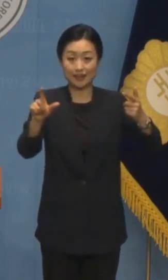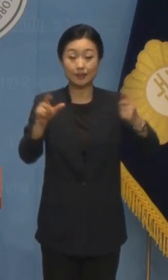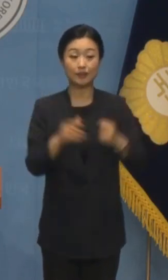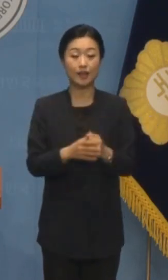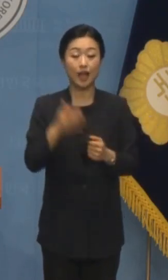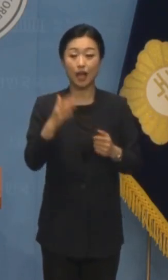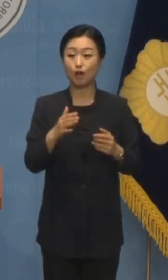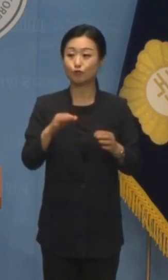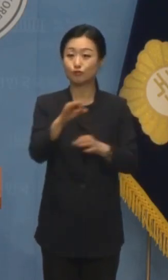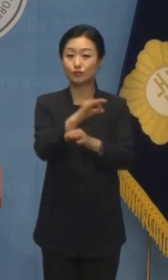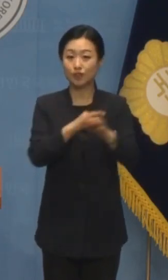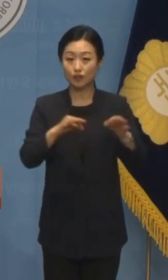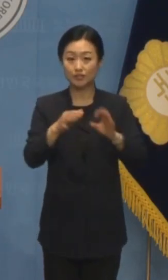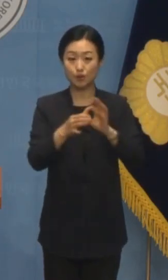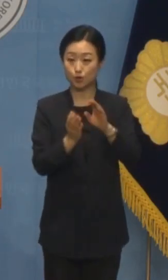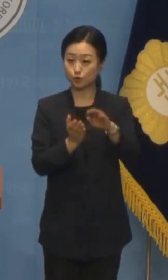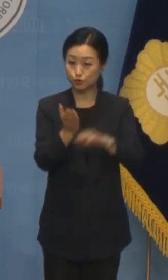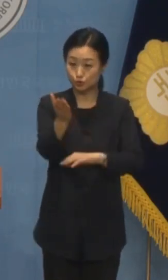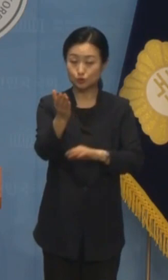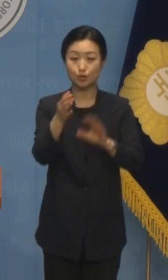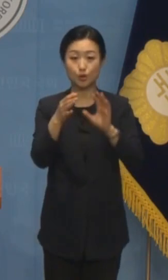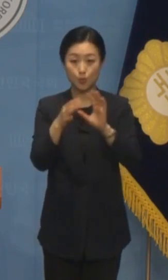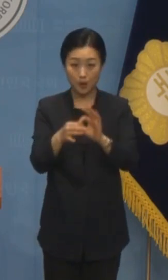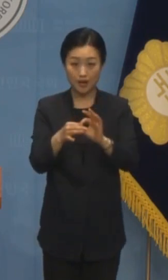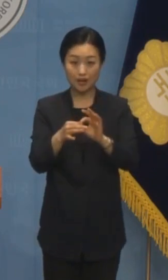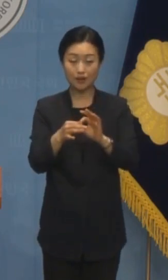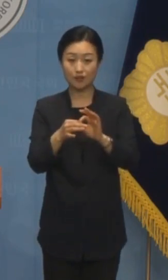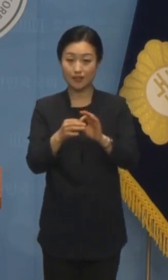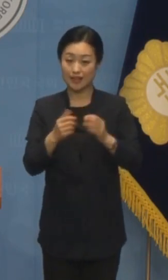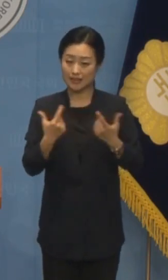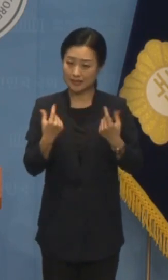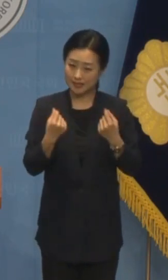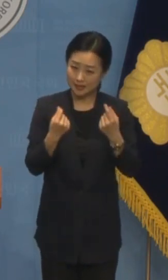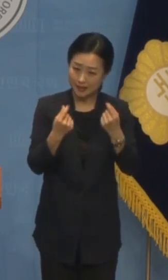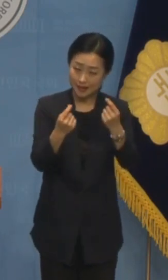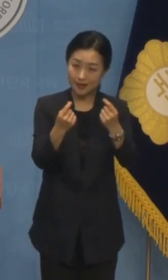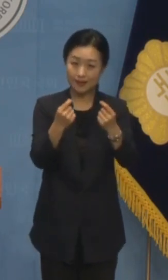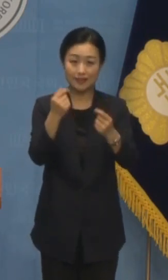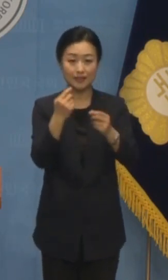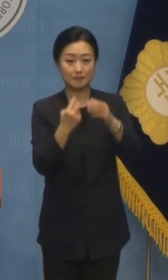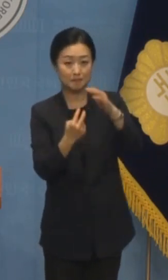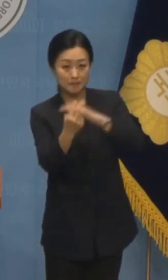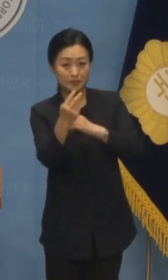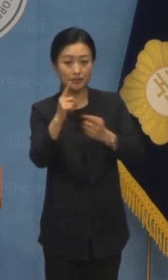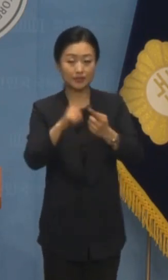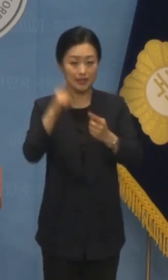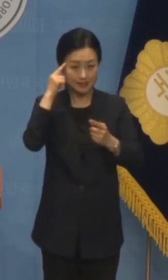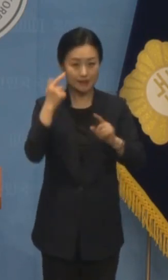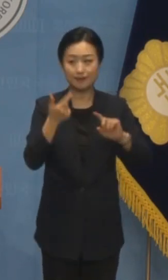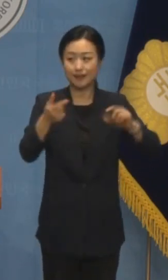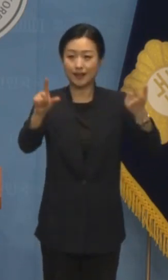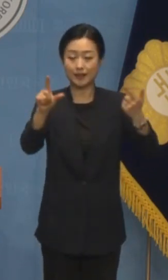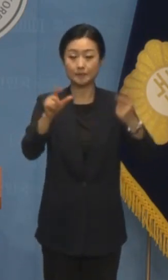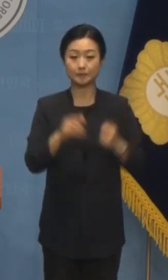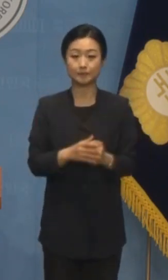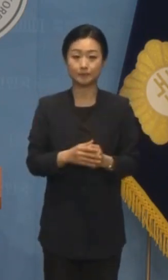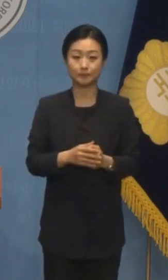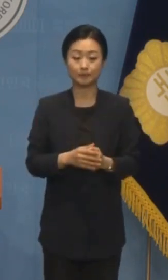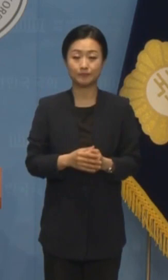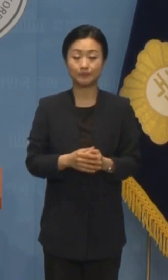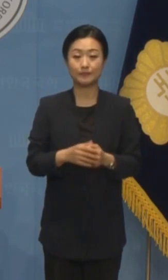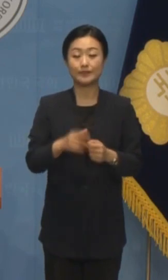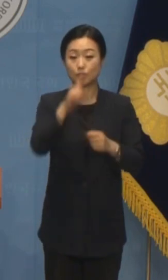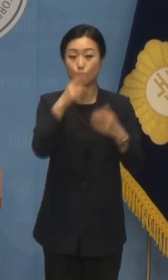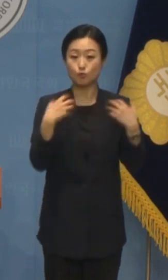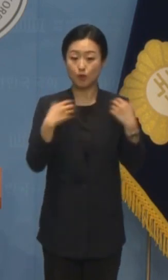경제의 모델이었던 수출주도 성장 모델의 지속 가능성에 대한 전망의 대립입니다. 재정 권한을 두고